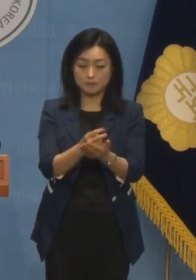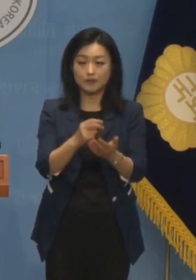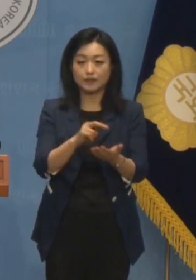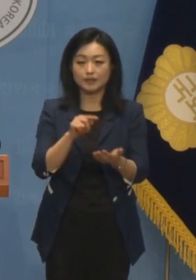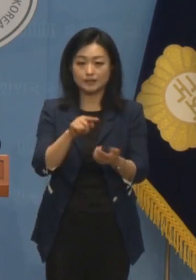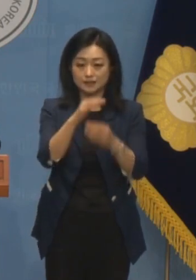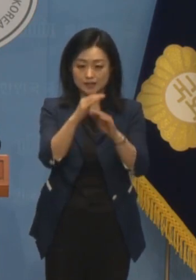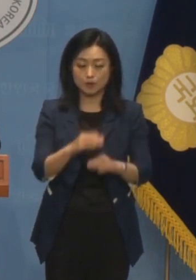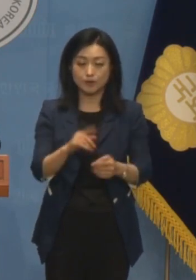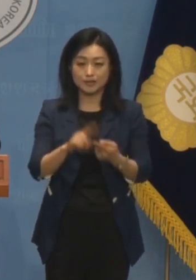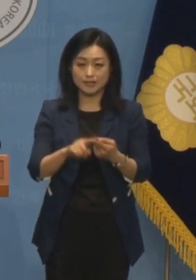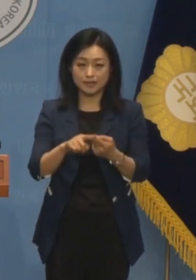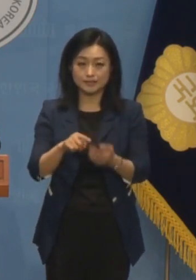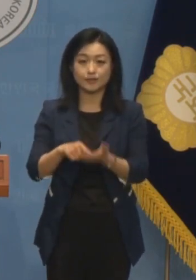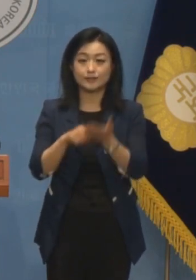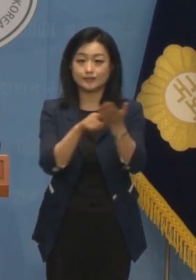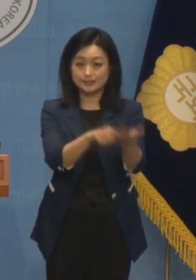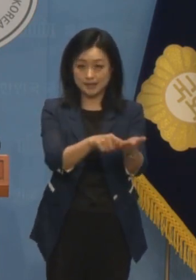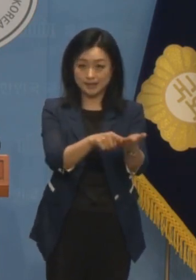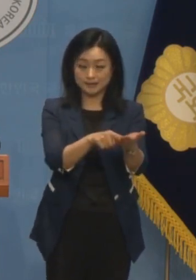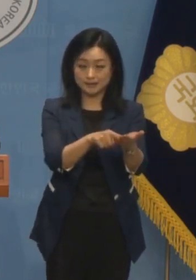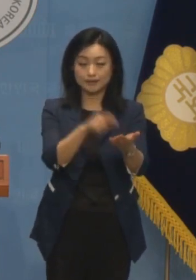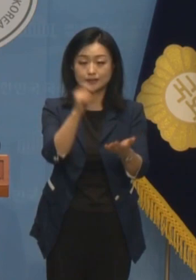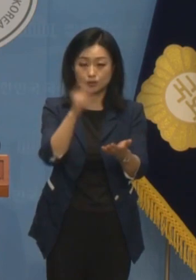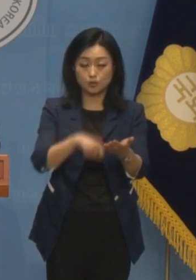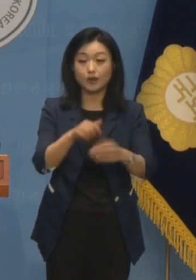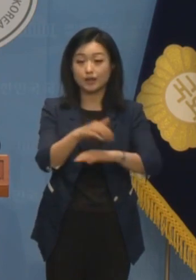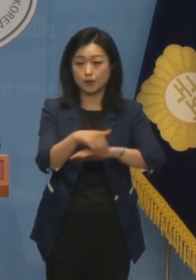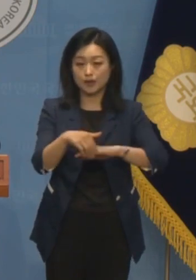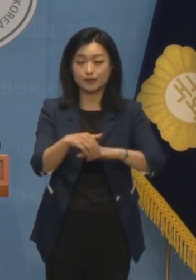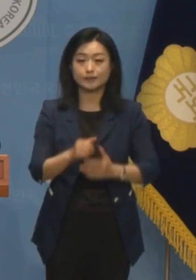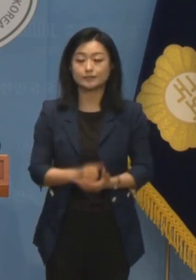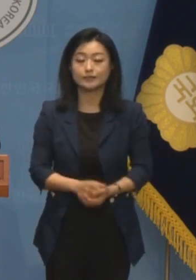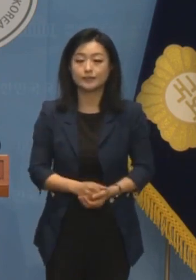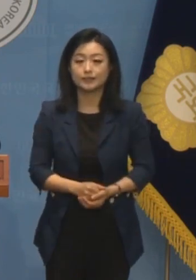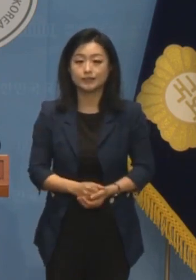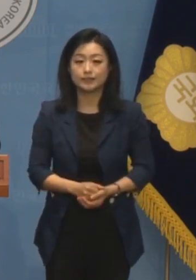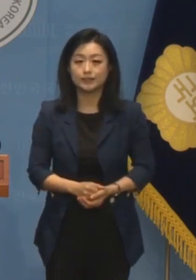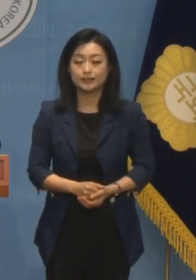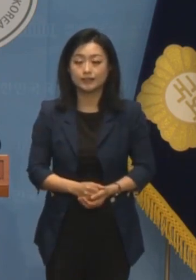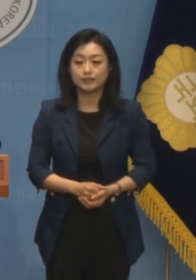개정안, 일명 노란봉투법이 통과될 예정입니다.